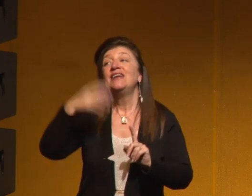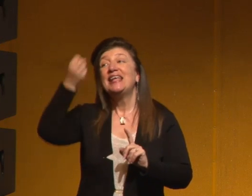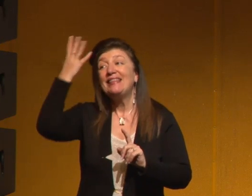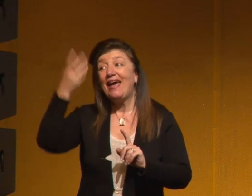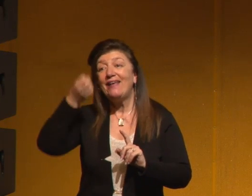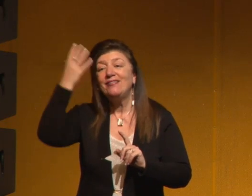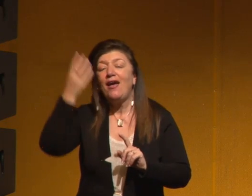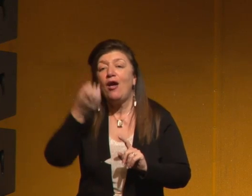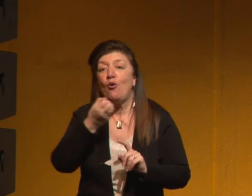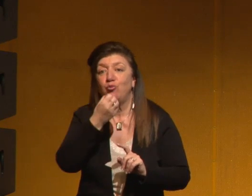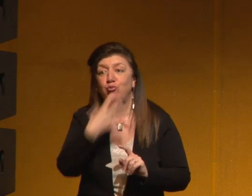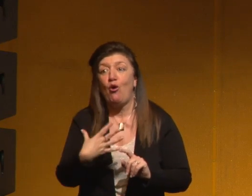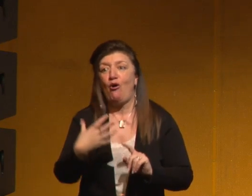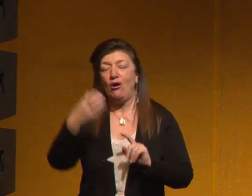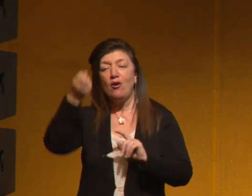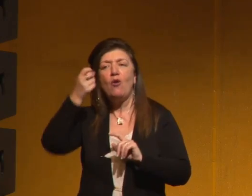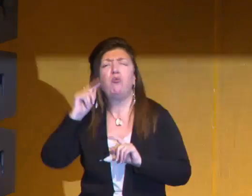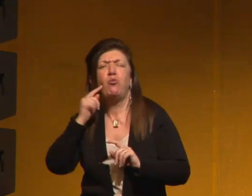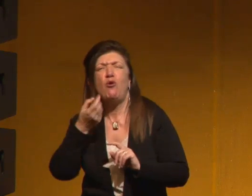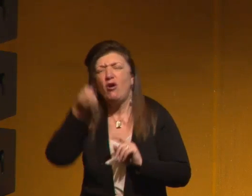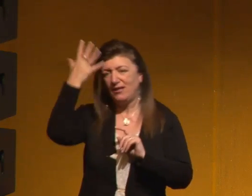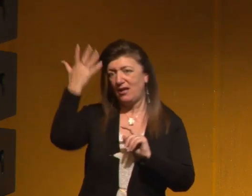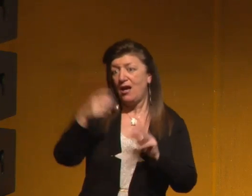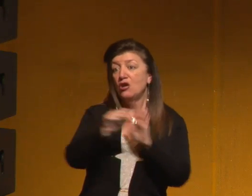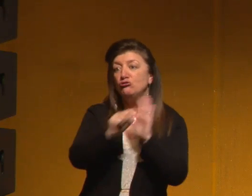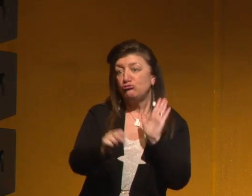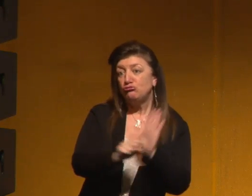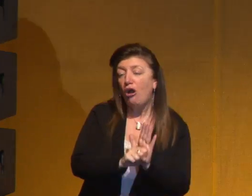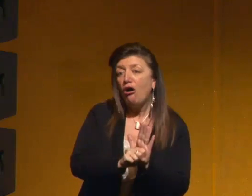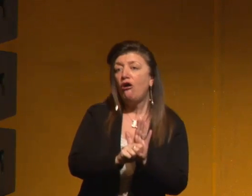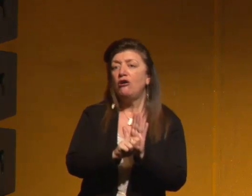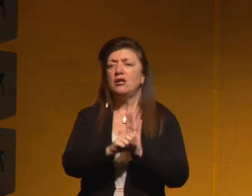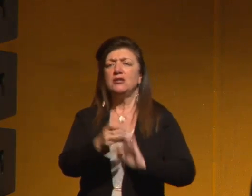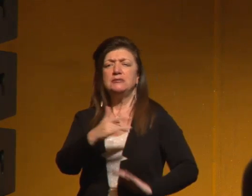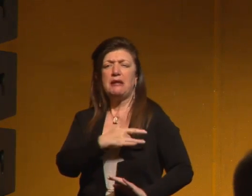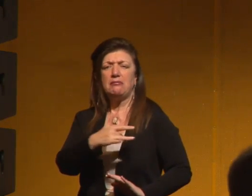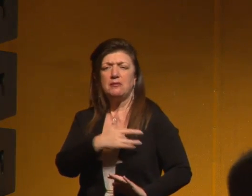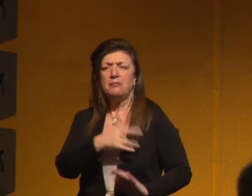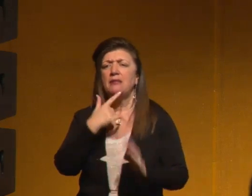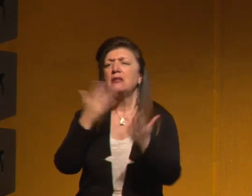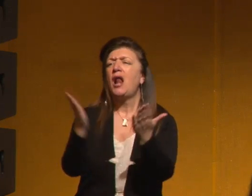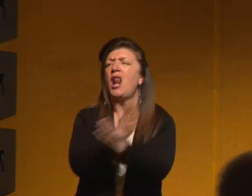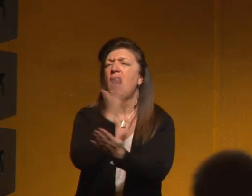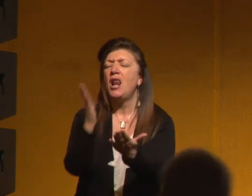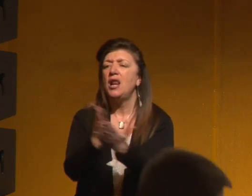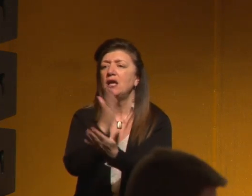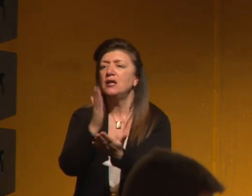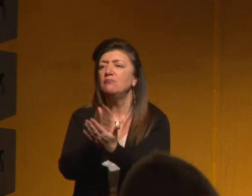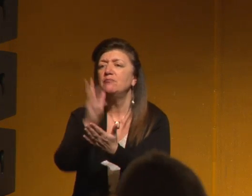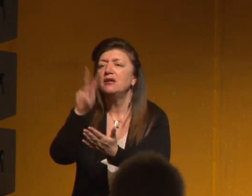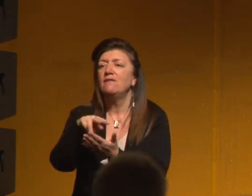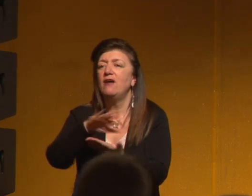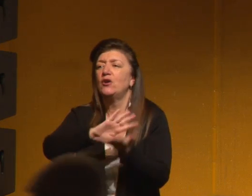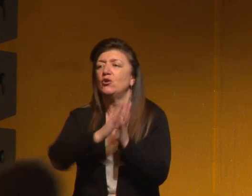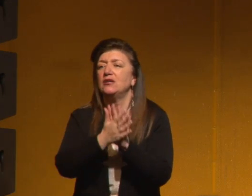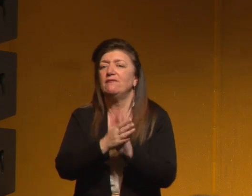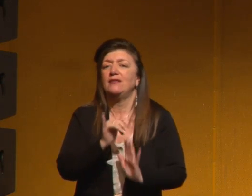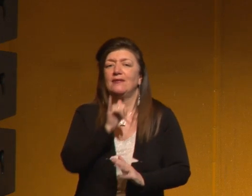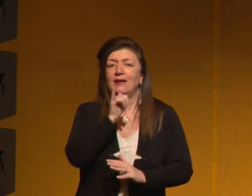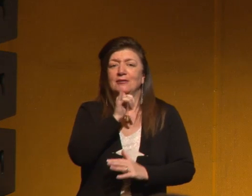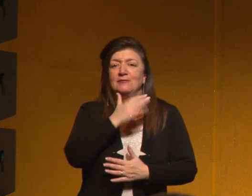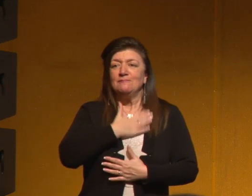di storia di sentimenti e i libri sono i custodi più gelosi mi